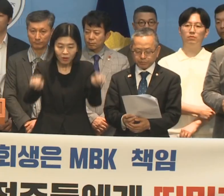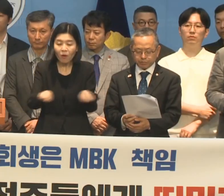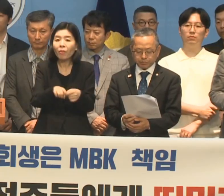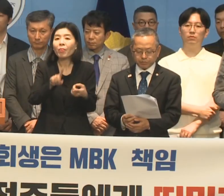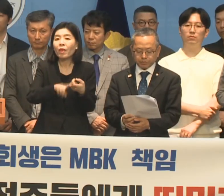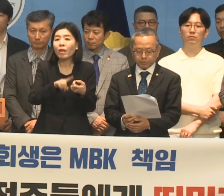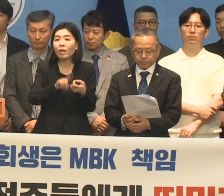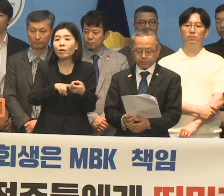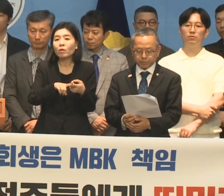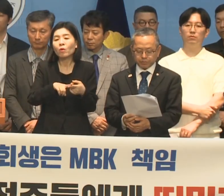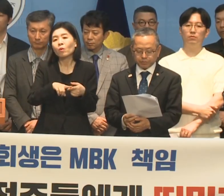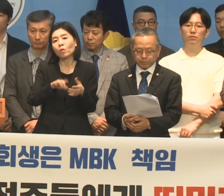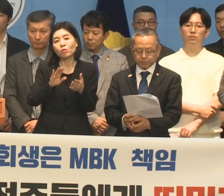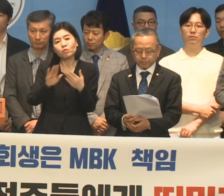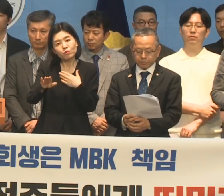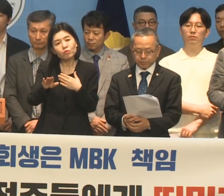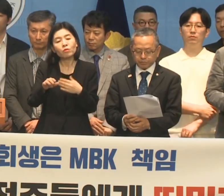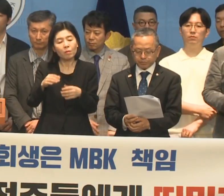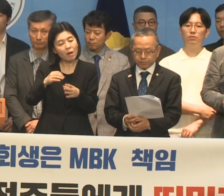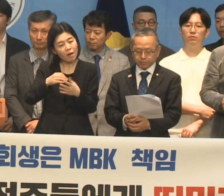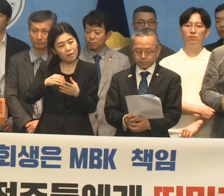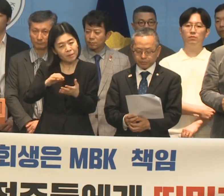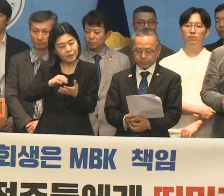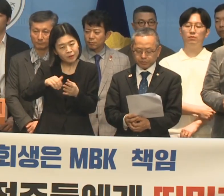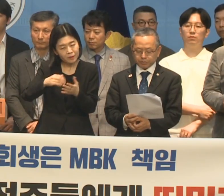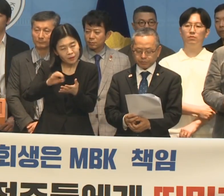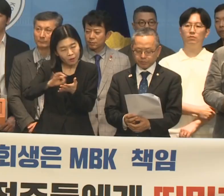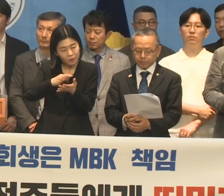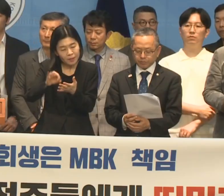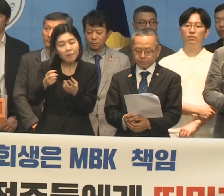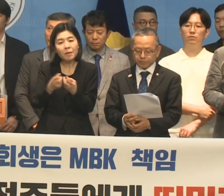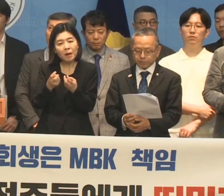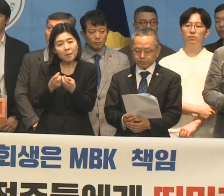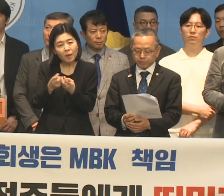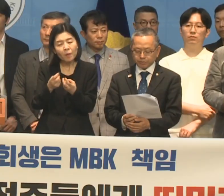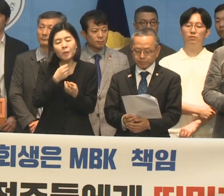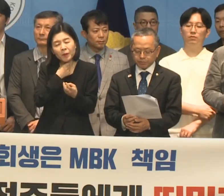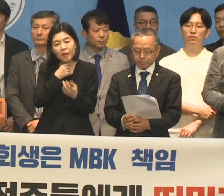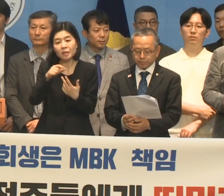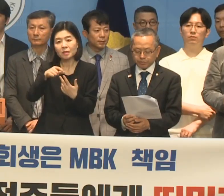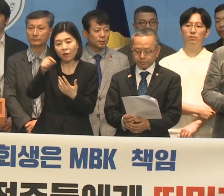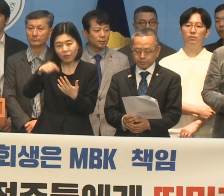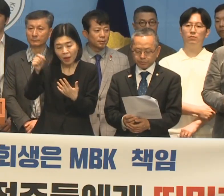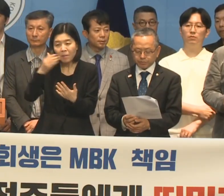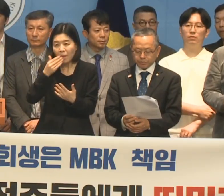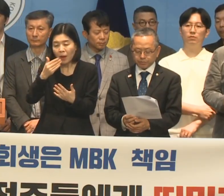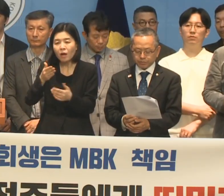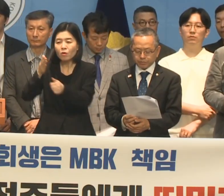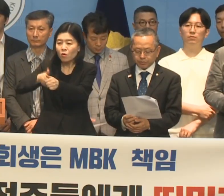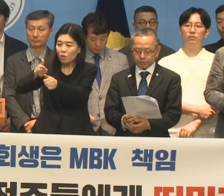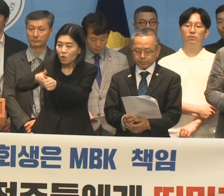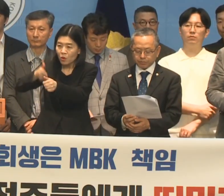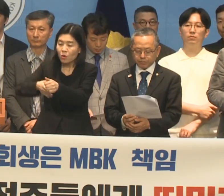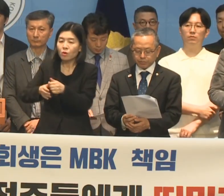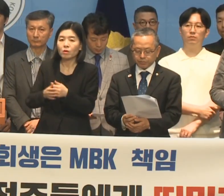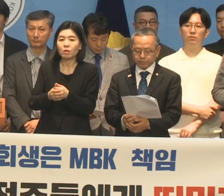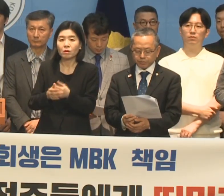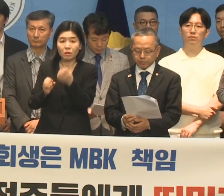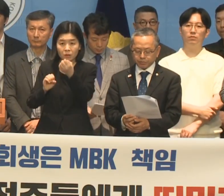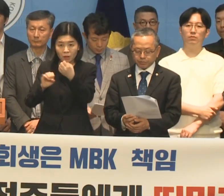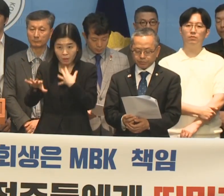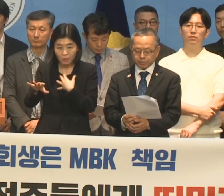방식을 희망하는 업체에 대해서는 선택할 수 있도록 수차례 요청하였고 그에 대한 답변으로 돌아온